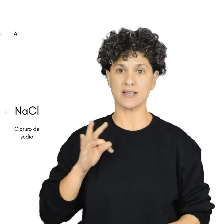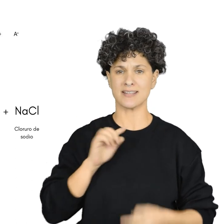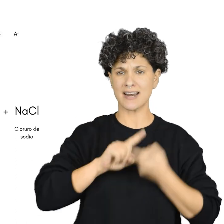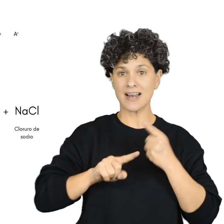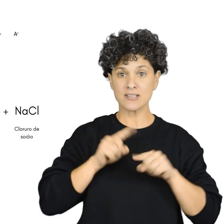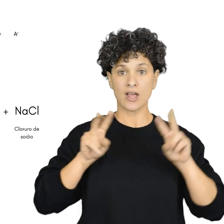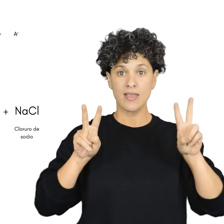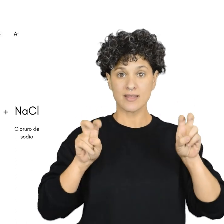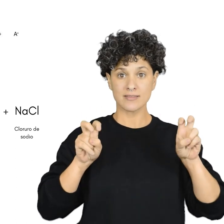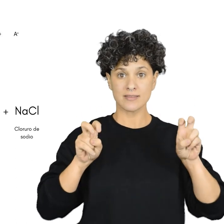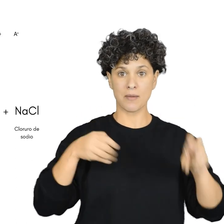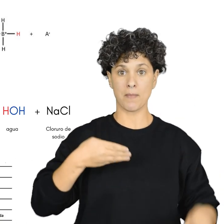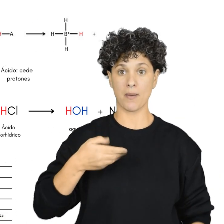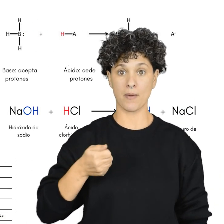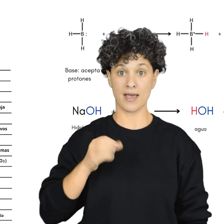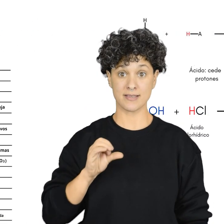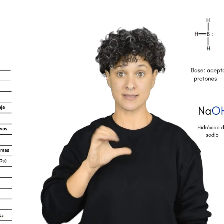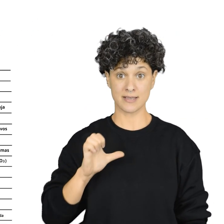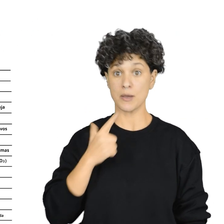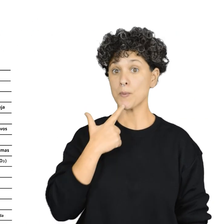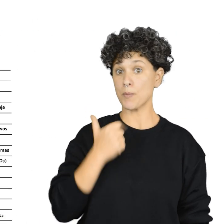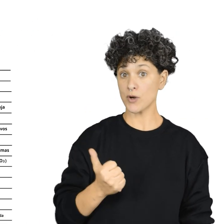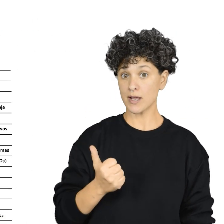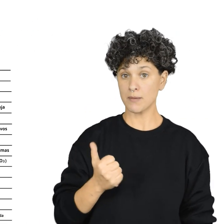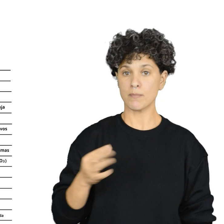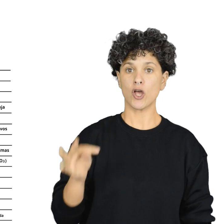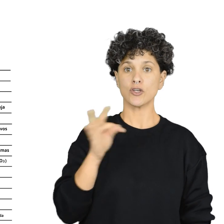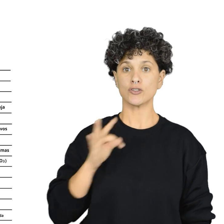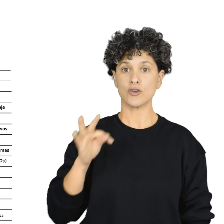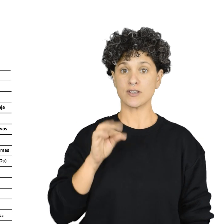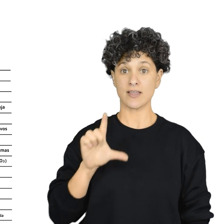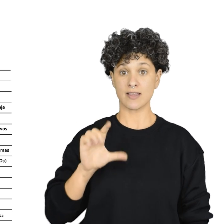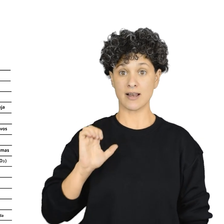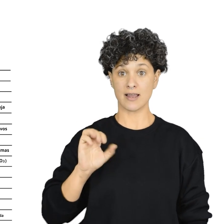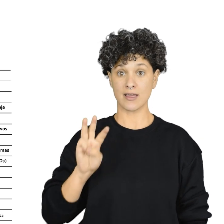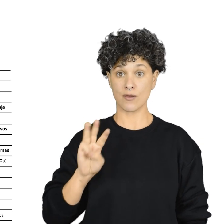existen otras teorías de ácidos y bases Como por ejemplo la teoría de Lewis